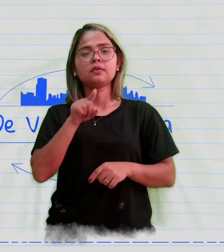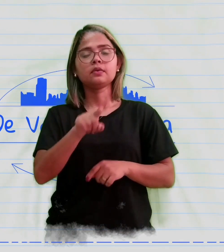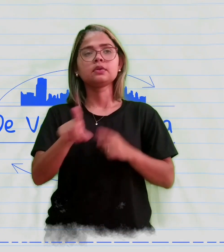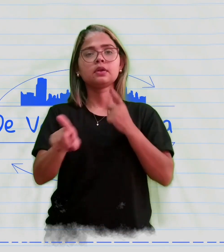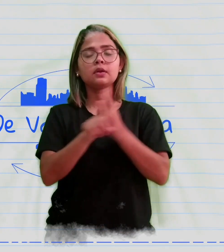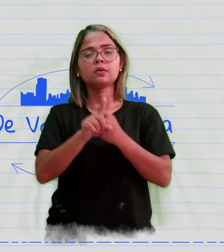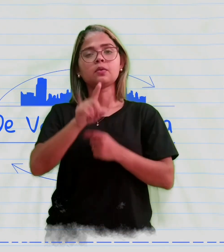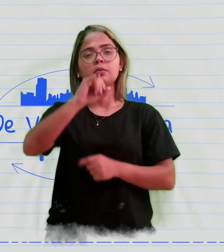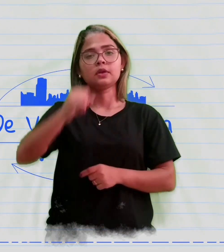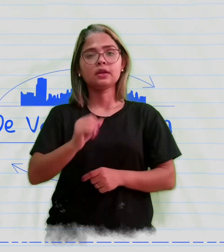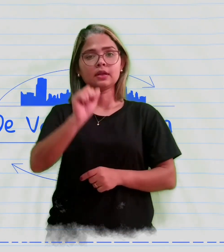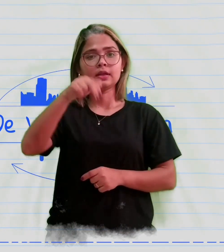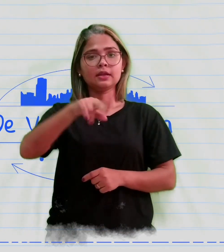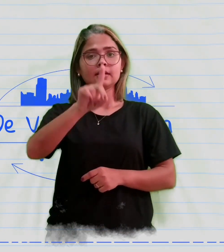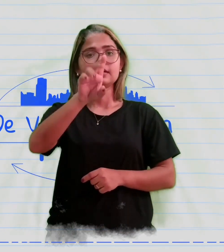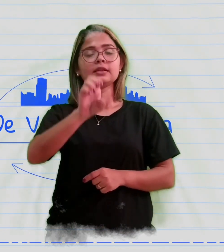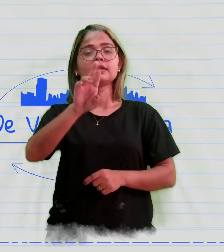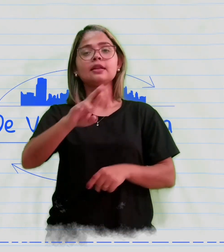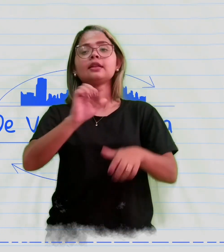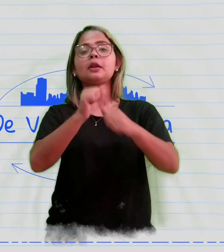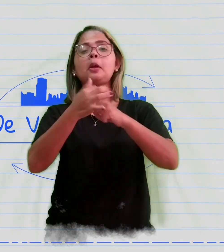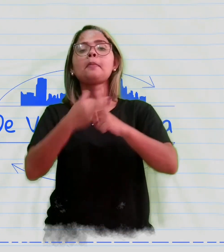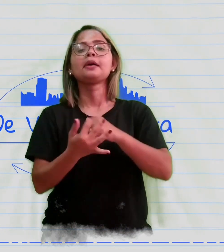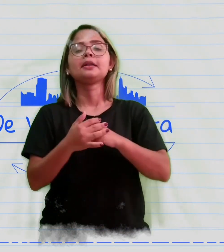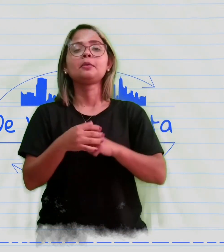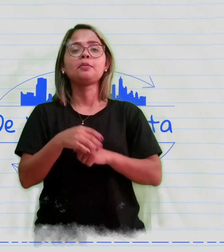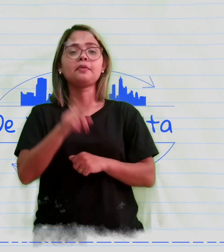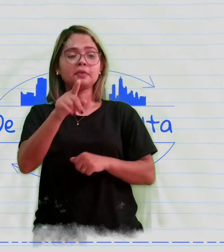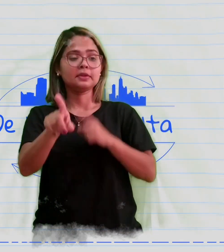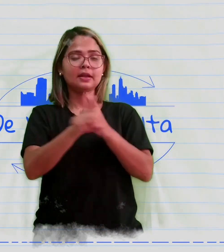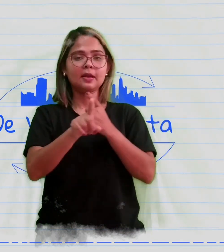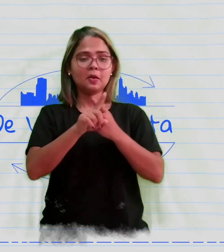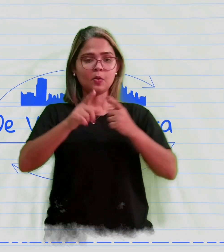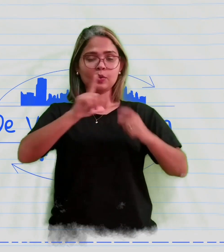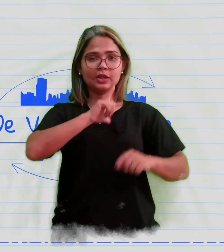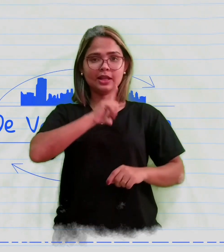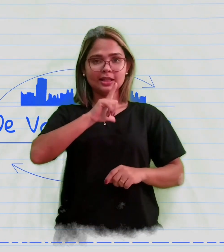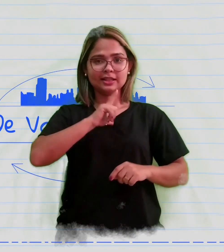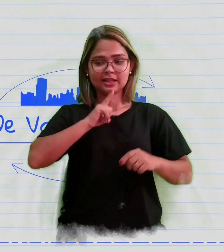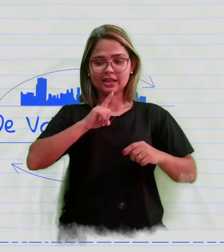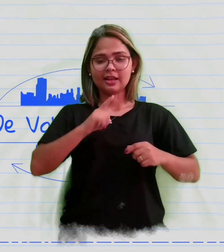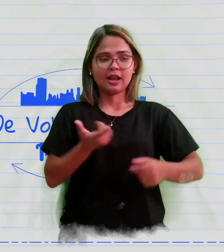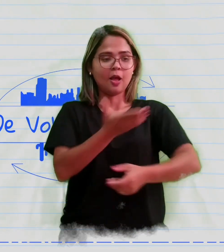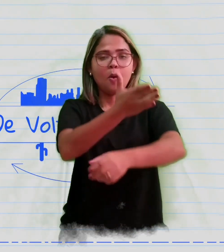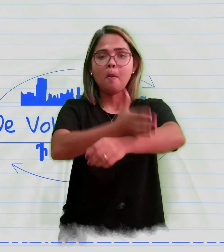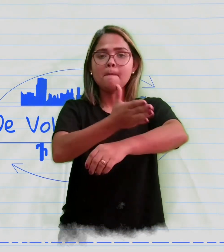na pandemia de moletom, que eu não faço a menor ideia por que eu escolhi o look que eu escolhi, mas tinha um amigo pra avisar, no caso era o Douglas Lopes.